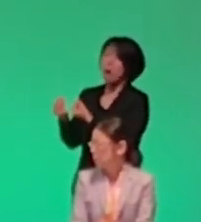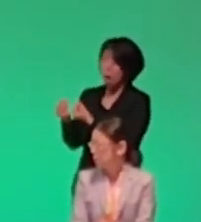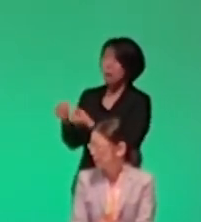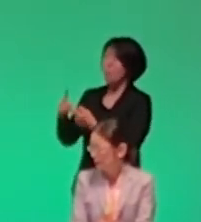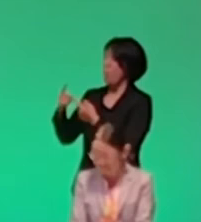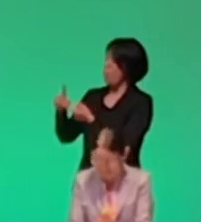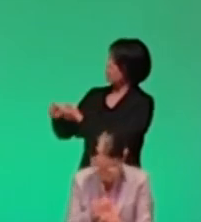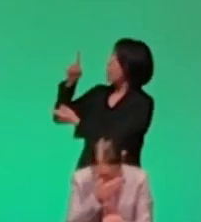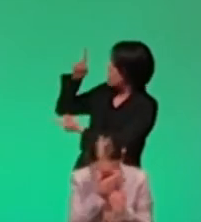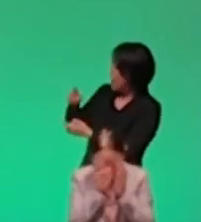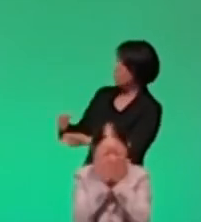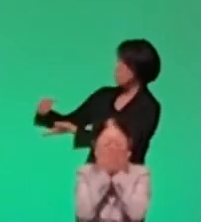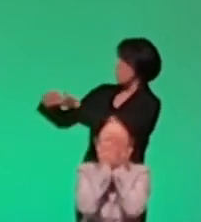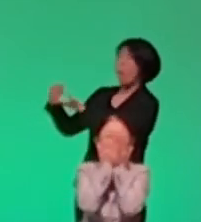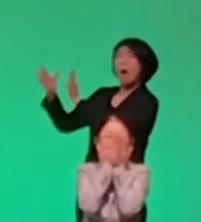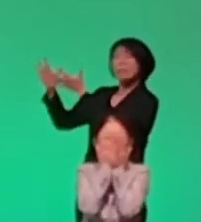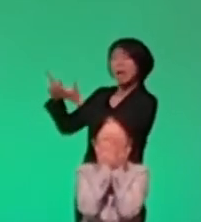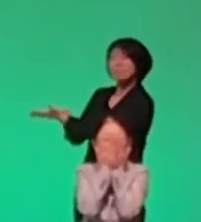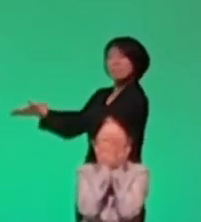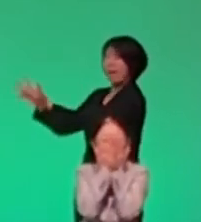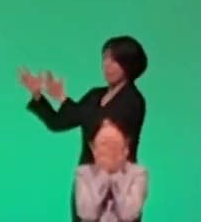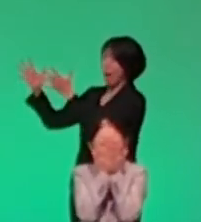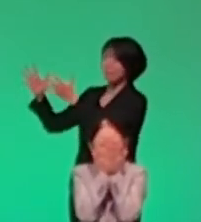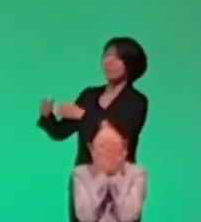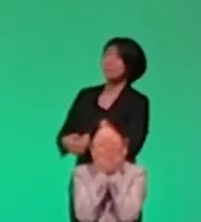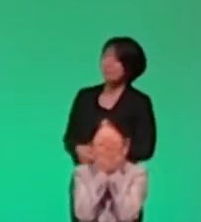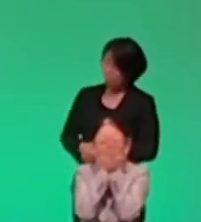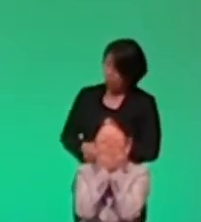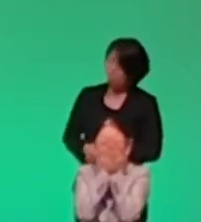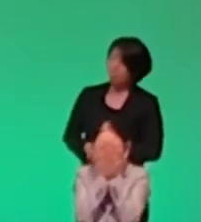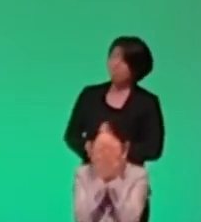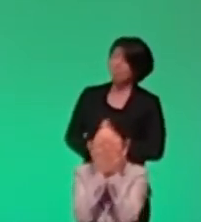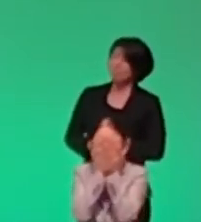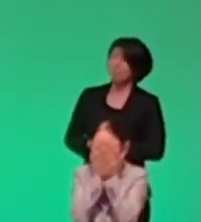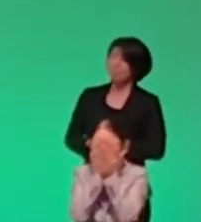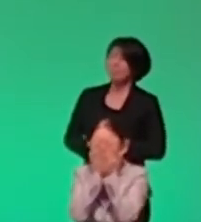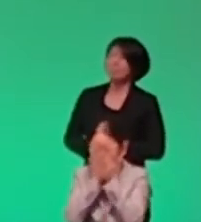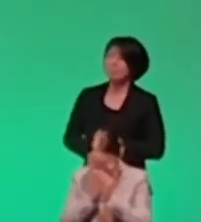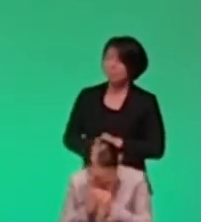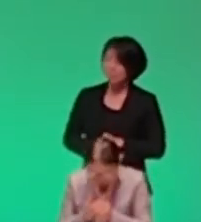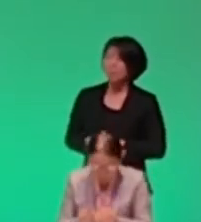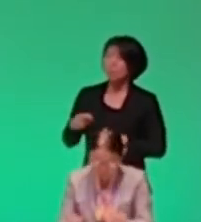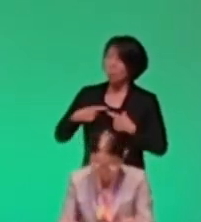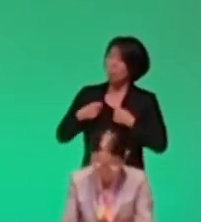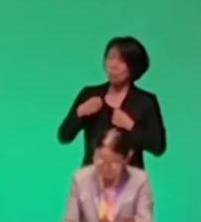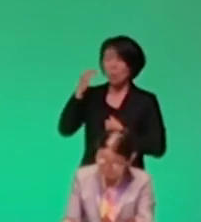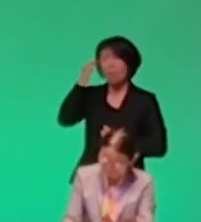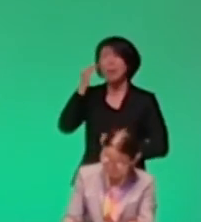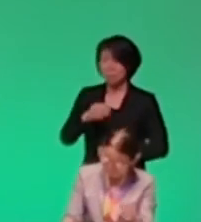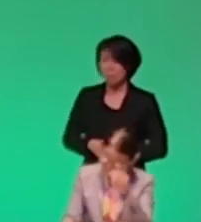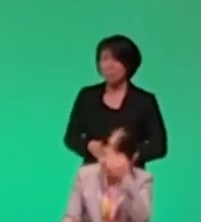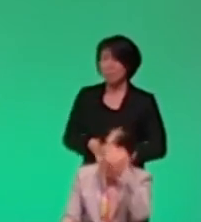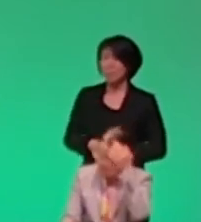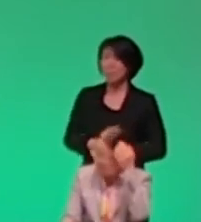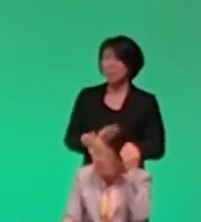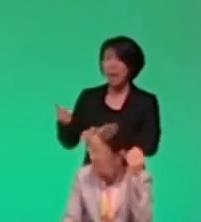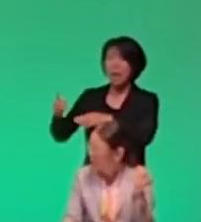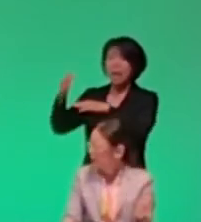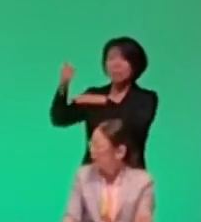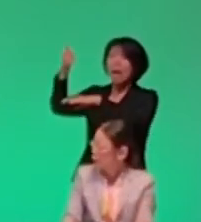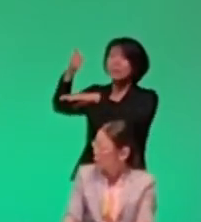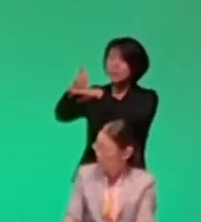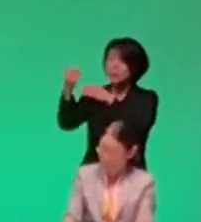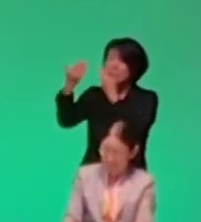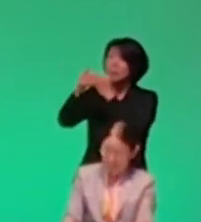ってなくても叩かれないみたいな。そういう意味でも悪目立ちをするところが本当に困ります。で、まあ、大臣とかなる時